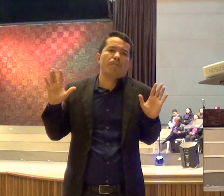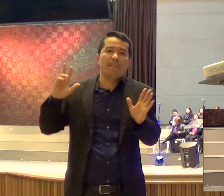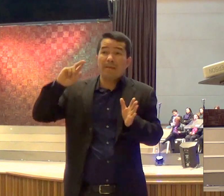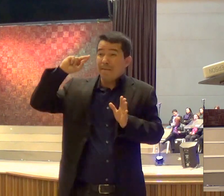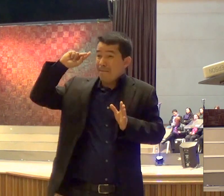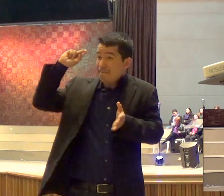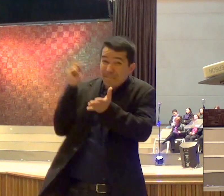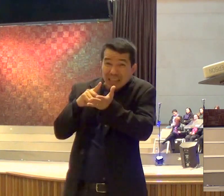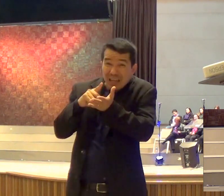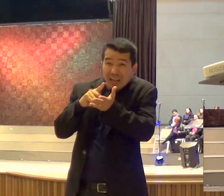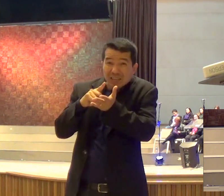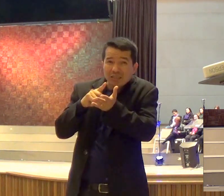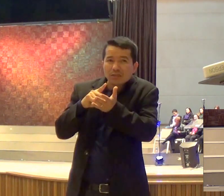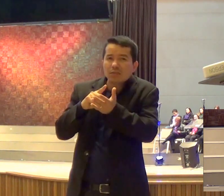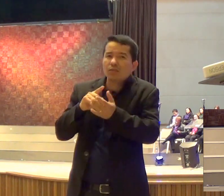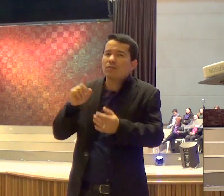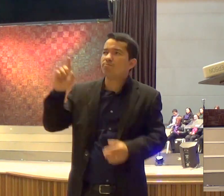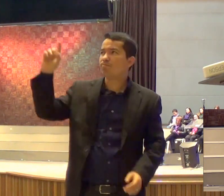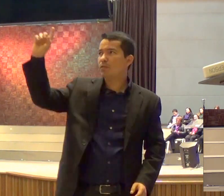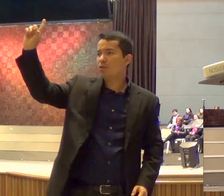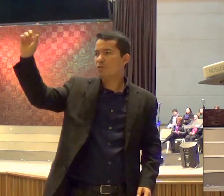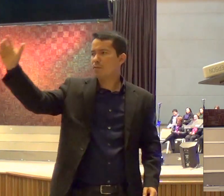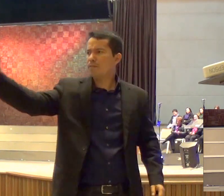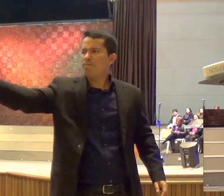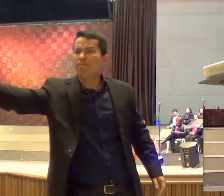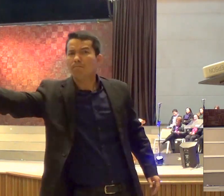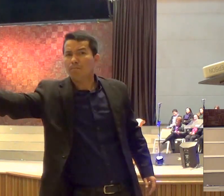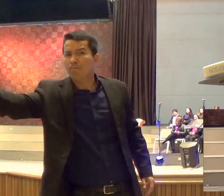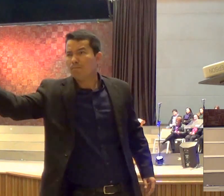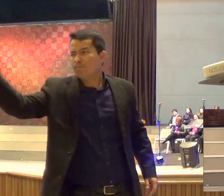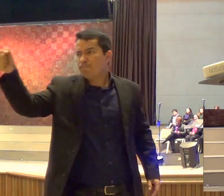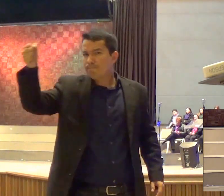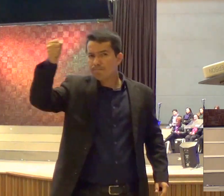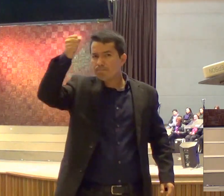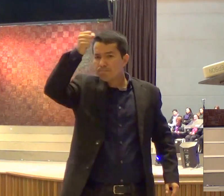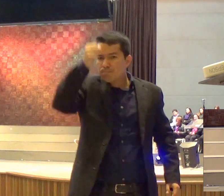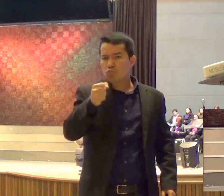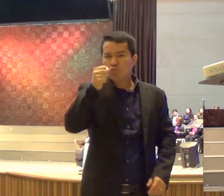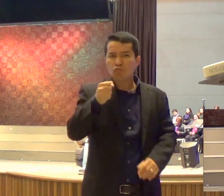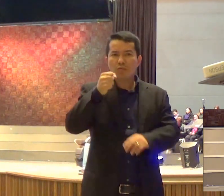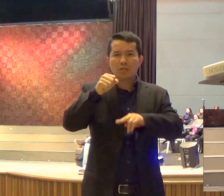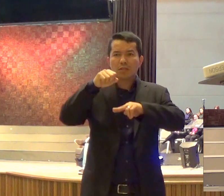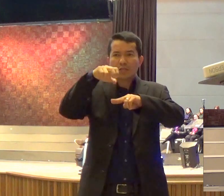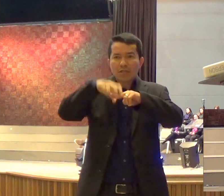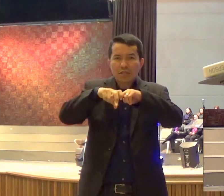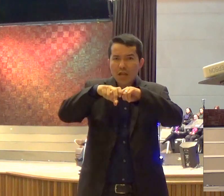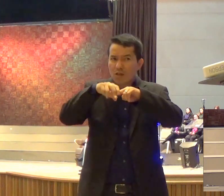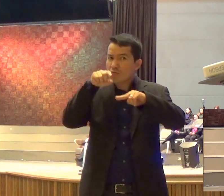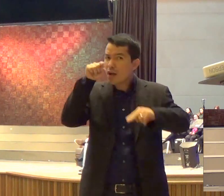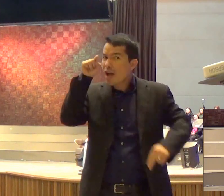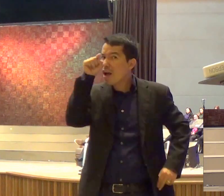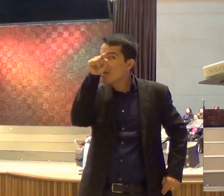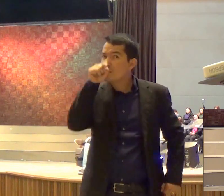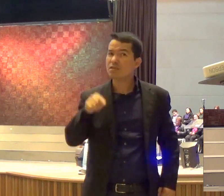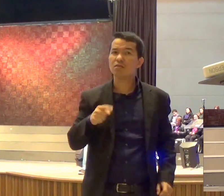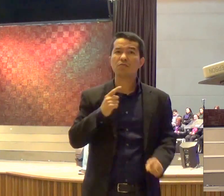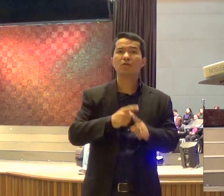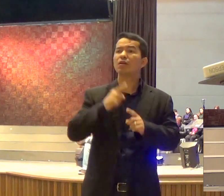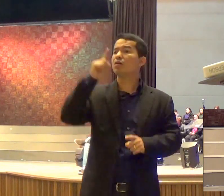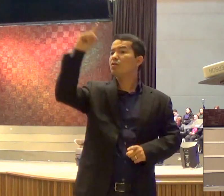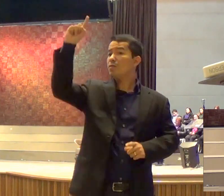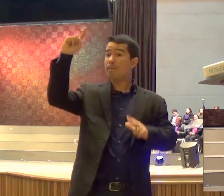a verdade mesmo é que você está aqui porque Deus te atraiu até este lugar porque ele quer falar